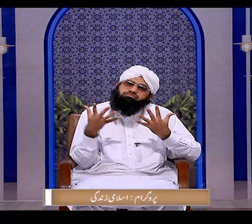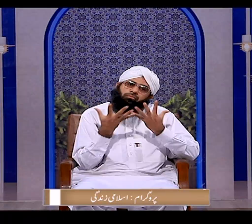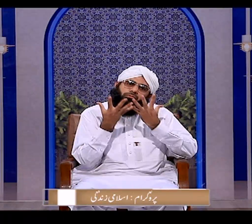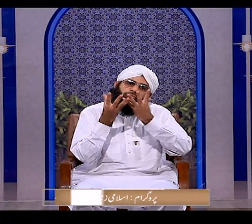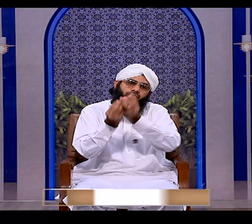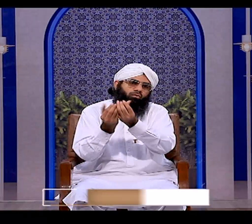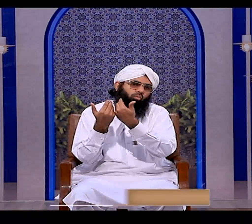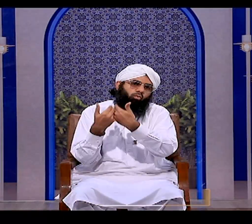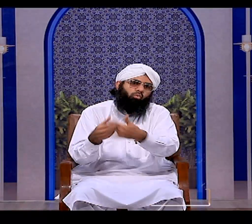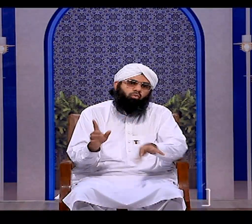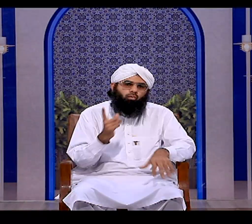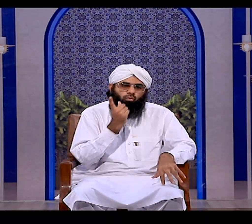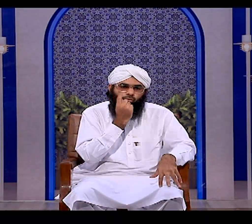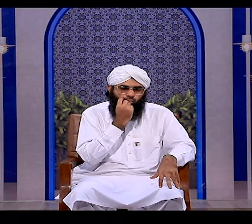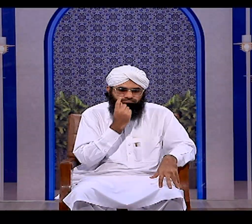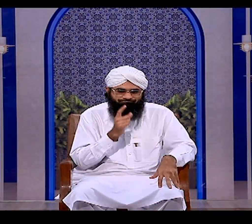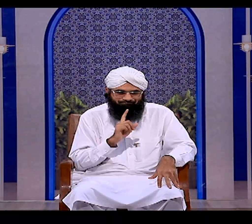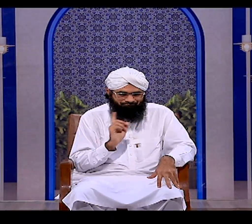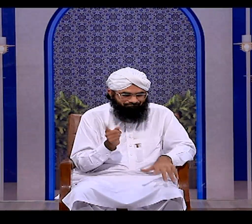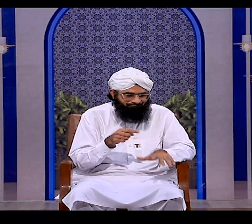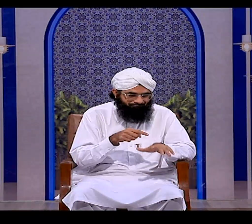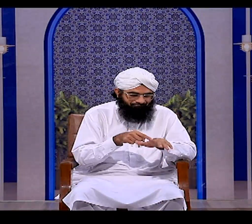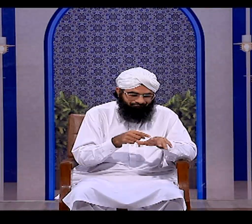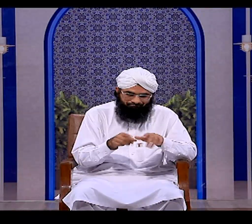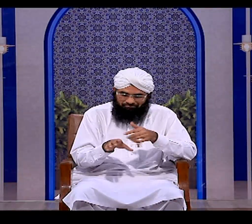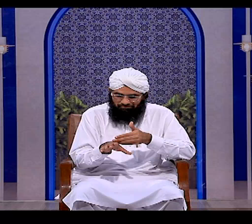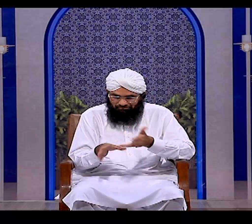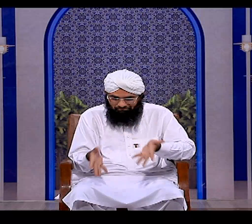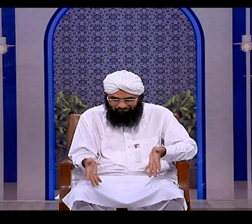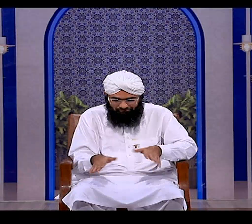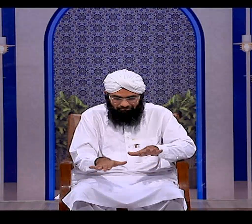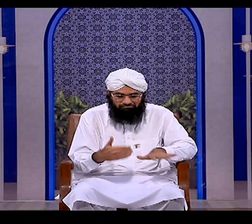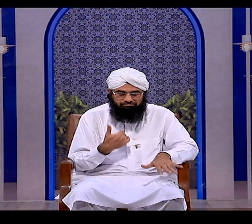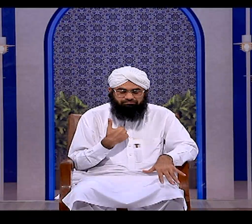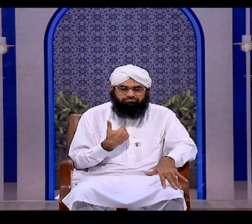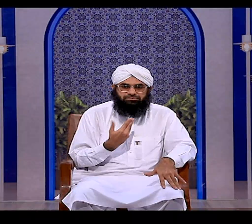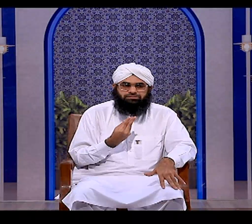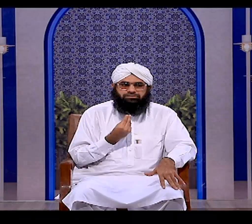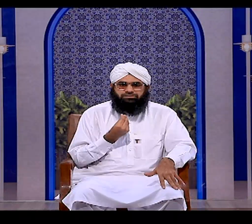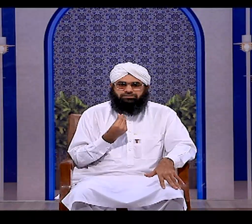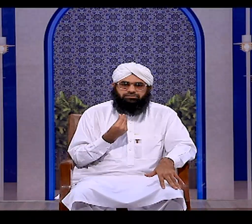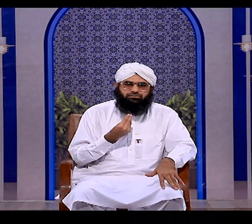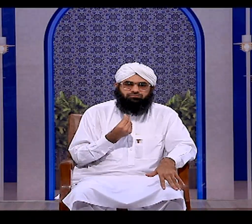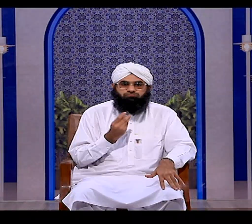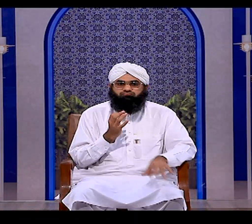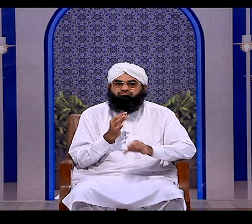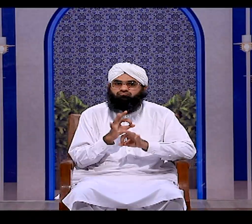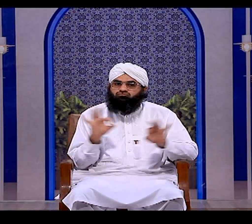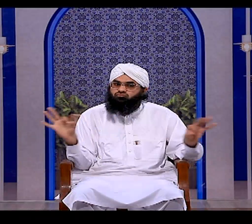کے خلاف گواہی دیں گے۔ اب بندے کے سارے مطالبات مان لیے جائیں گے۔ اس کے گناہوں پر